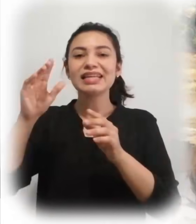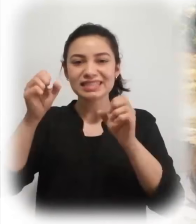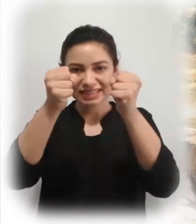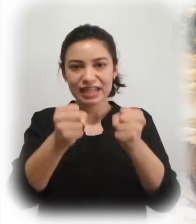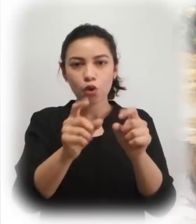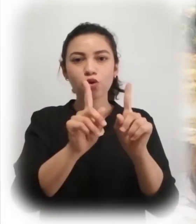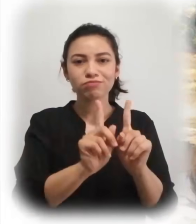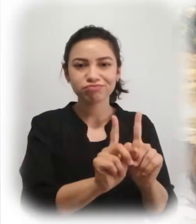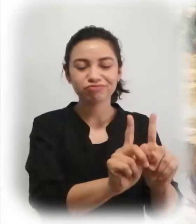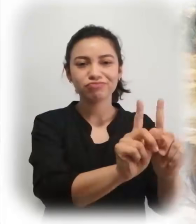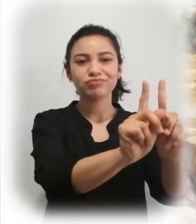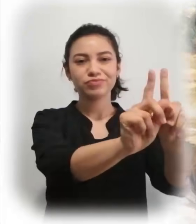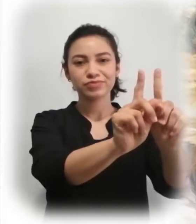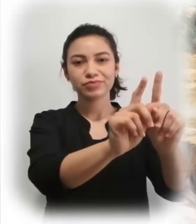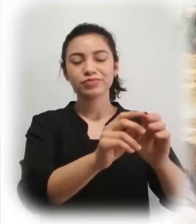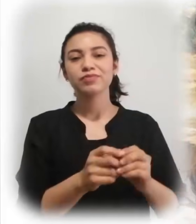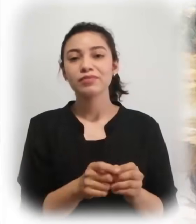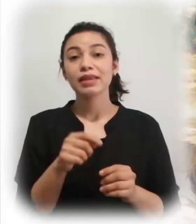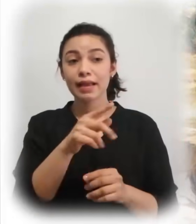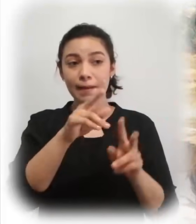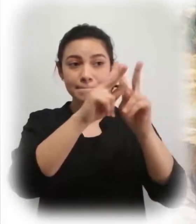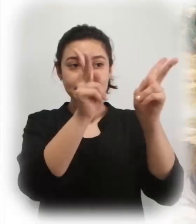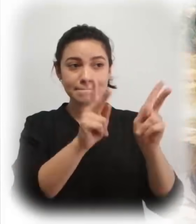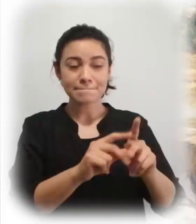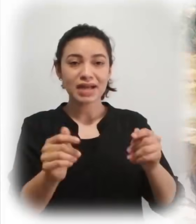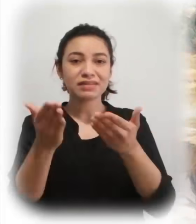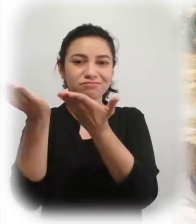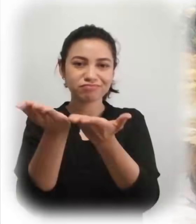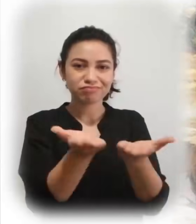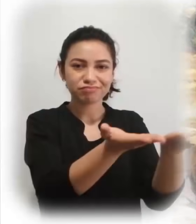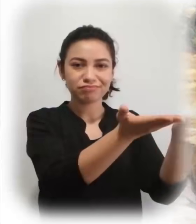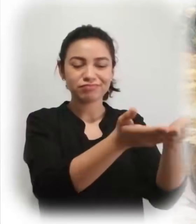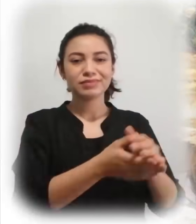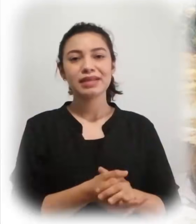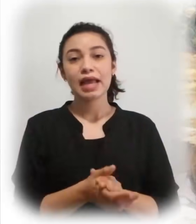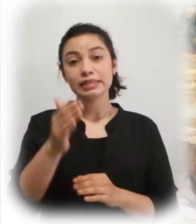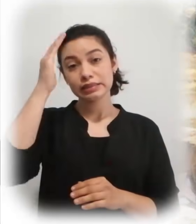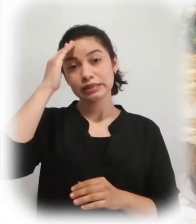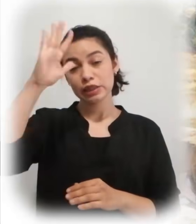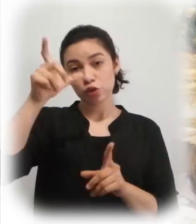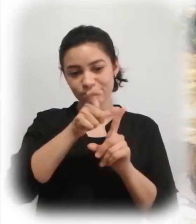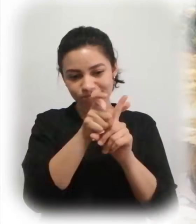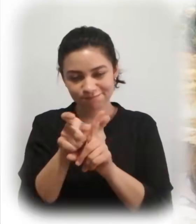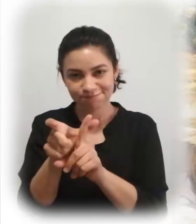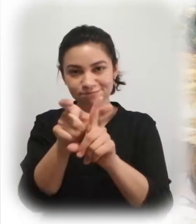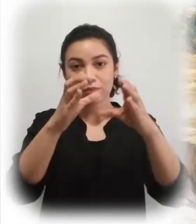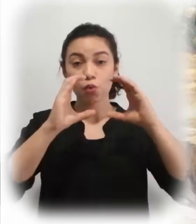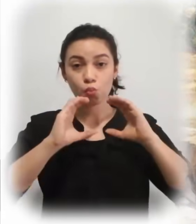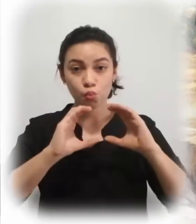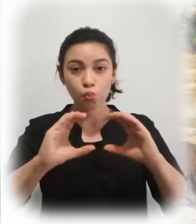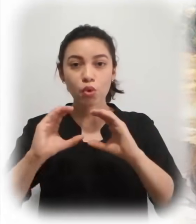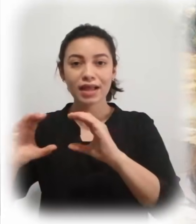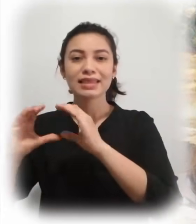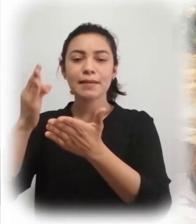con él vamos a pastos tranquilos. Que el Señor nos proteja, nos cuide